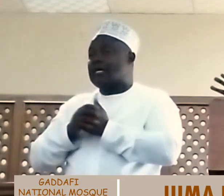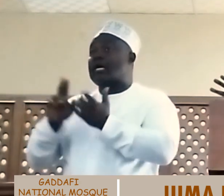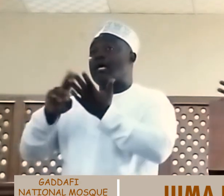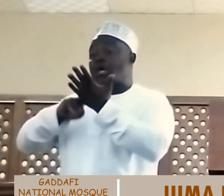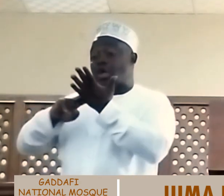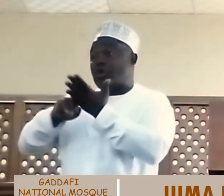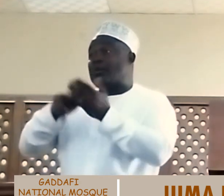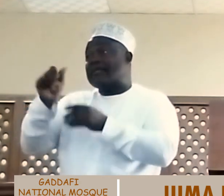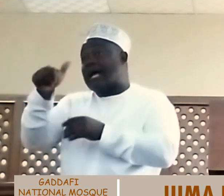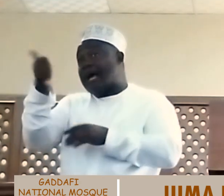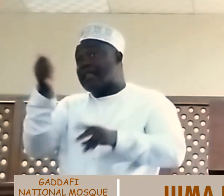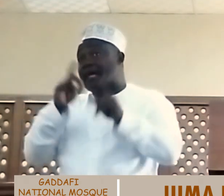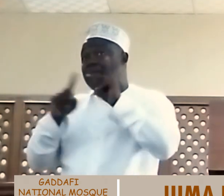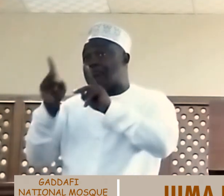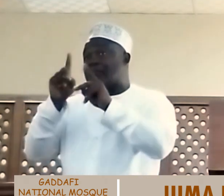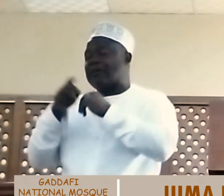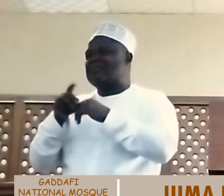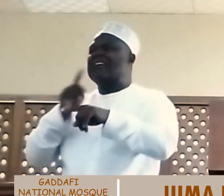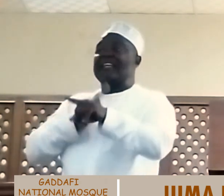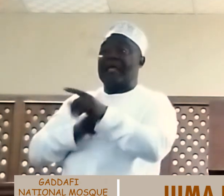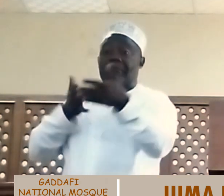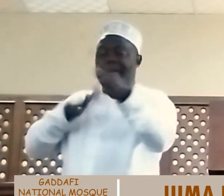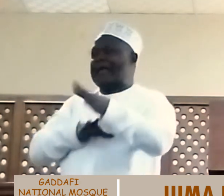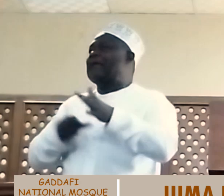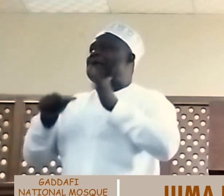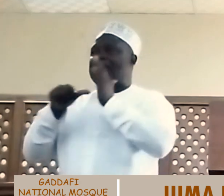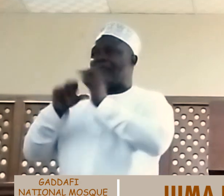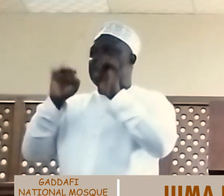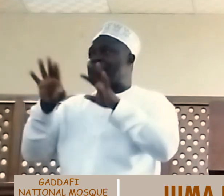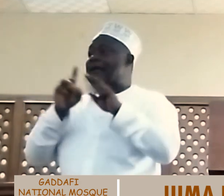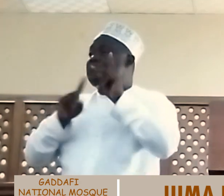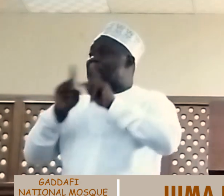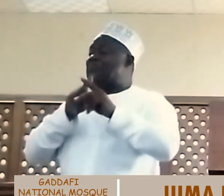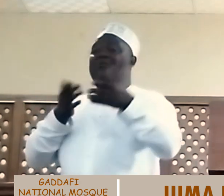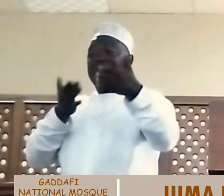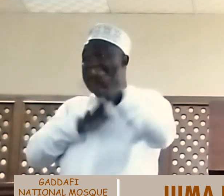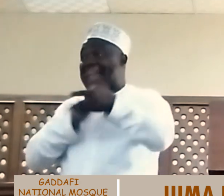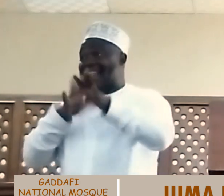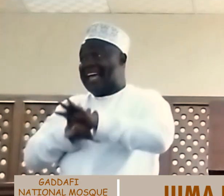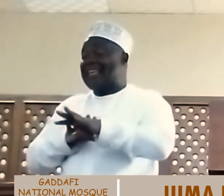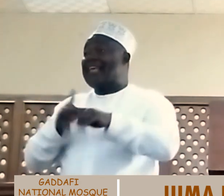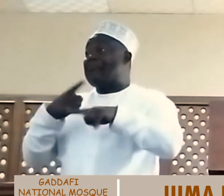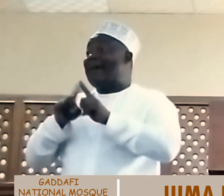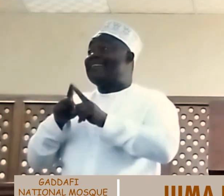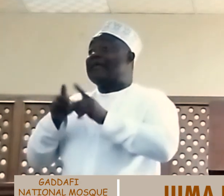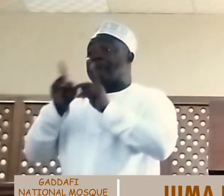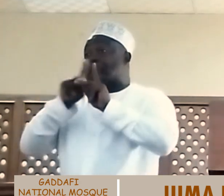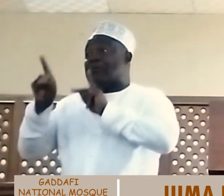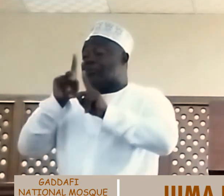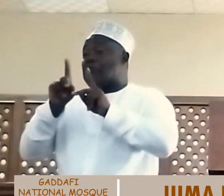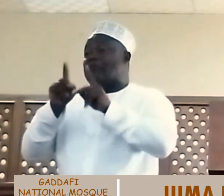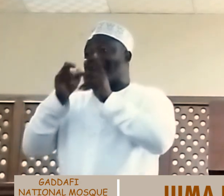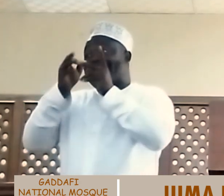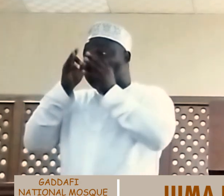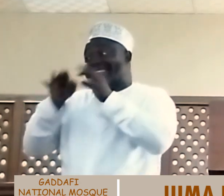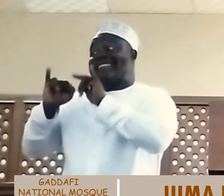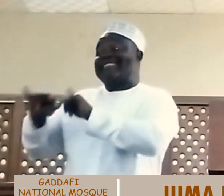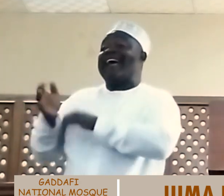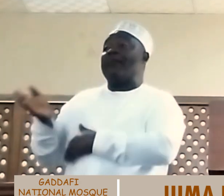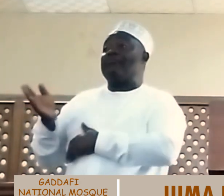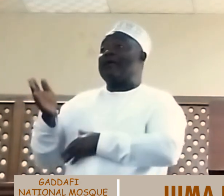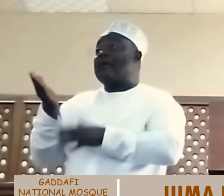ng'egasa abantu wadde nga ye yafa. Abantu bafa ne baleka irimu ey'omugaso,